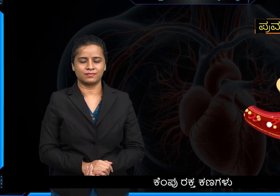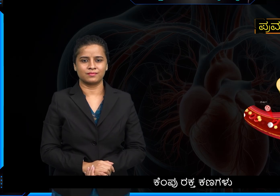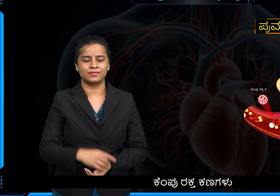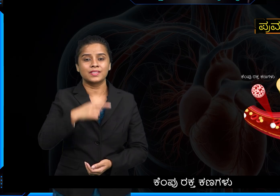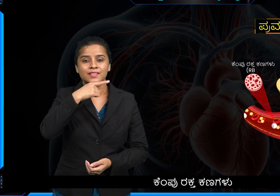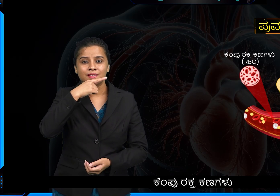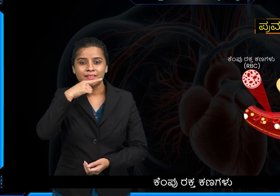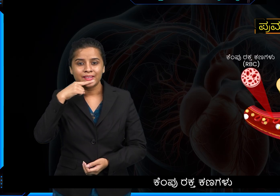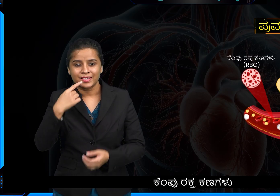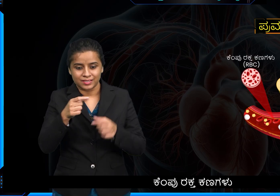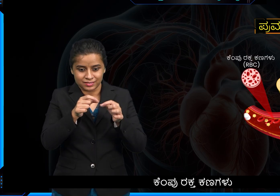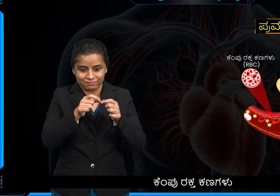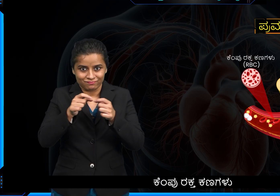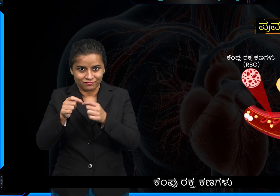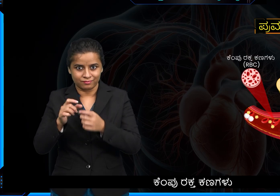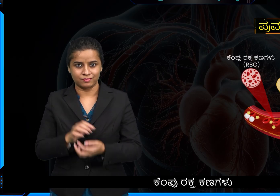ಕೆಂಪು ರಕ್ತ ಕಣಗಳು,